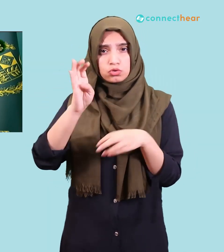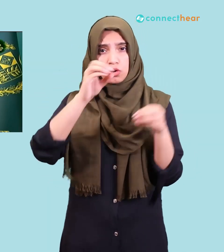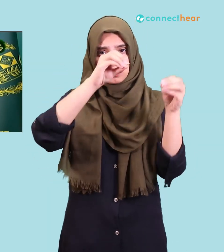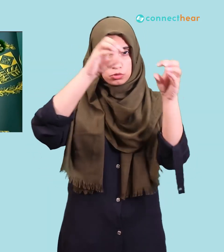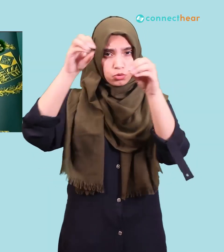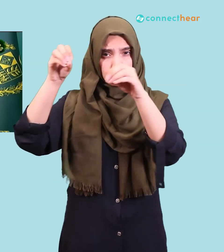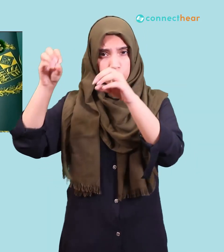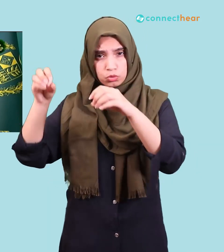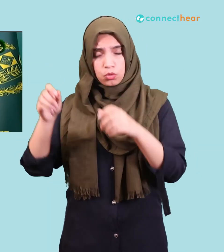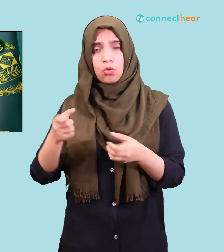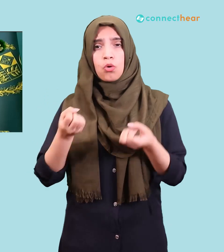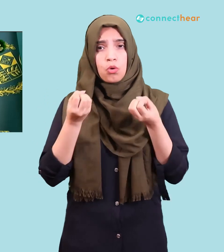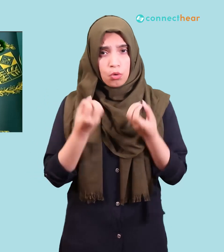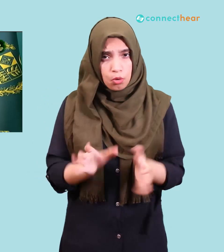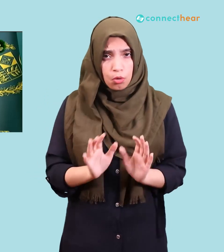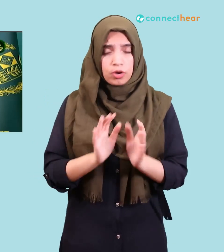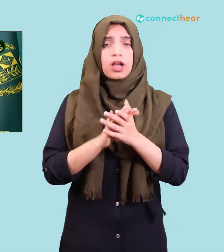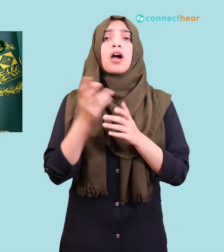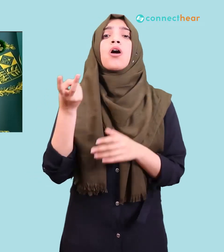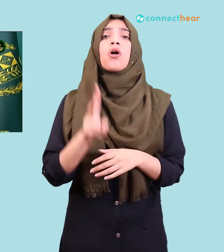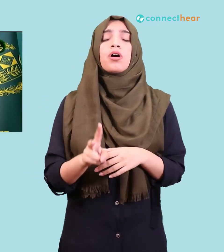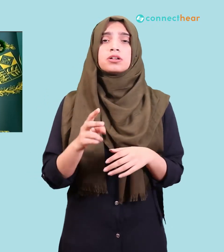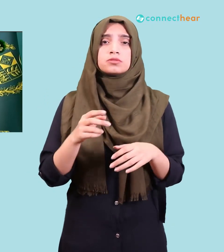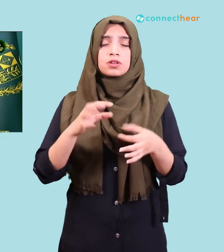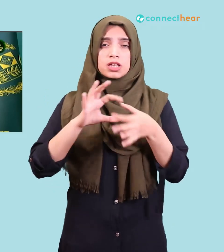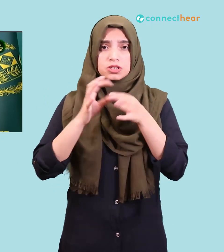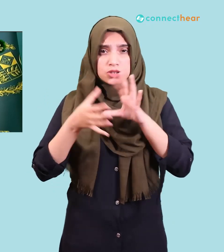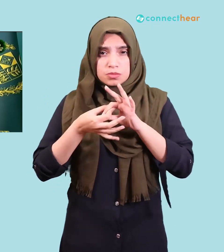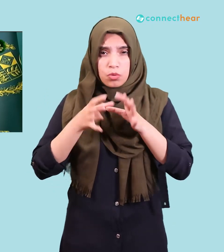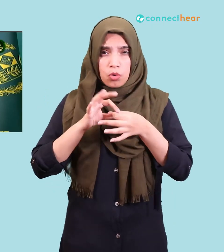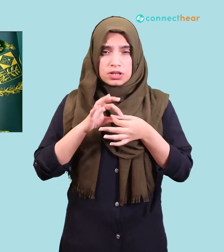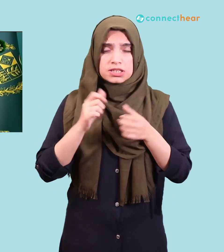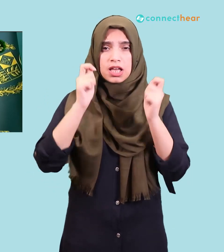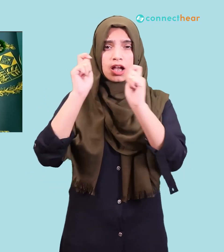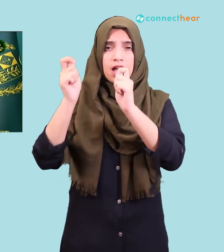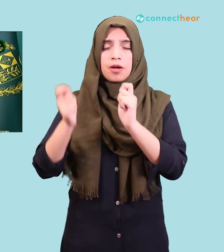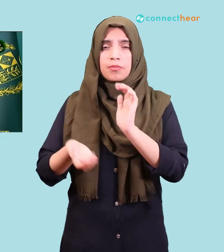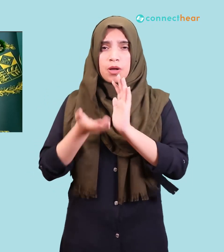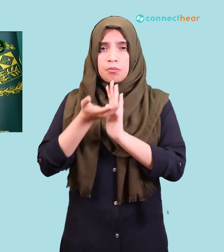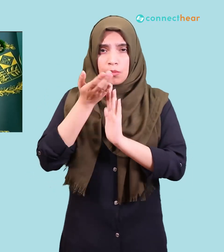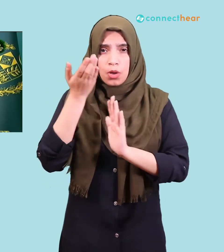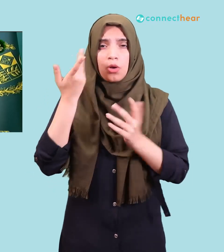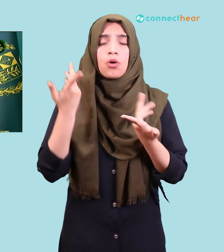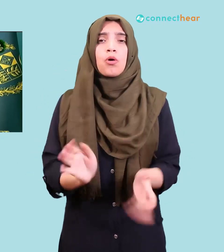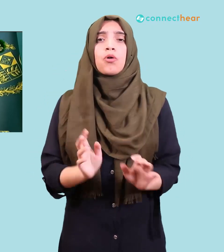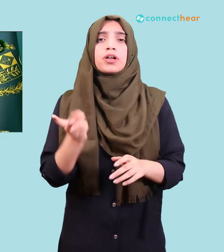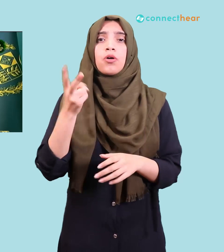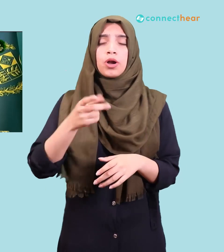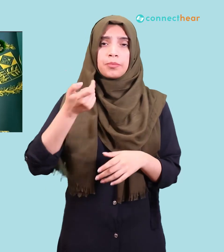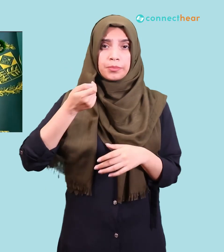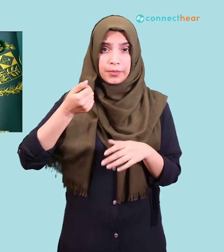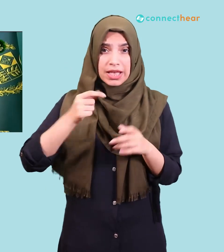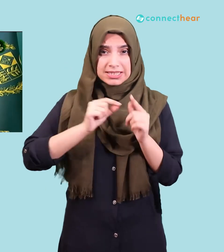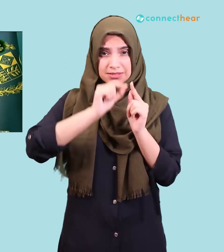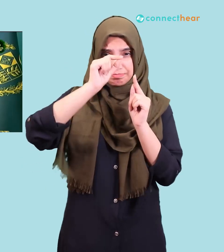ہے. ہماری ایکسپورٹس بڑھ رہی ہیں. ہمارا روپیہ مضبوط ہو رہا ہے. بڑی دیر کے بعد